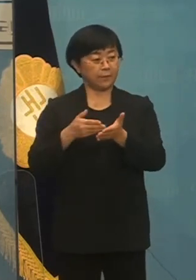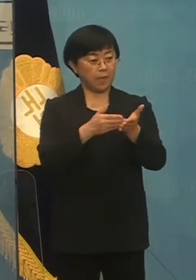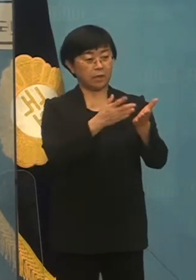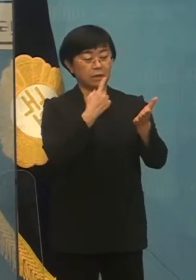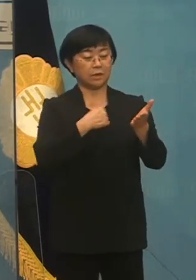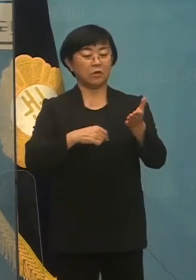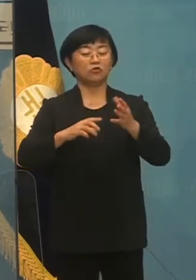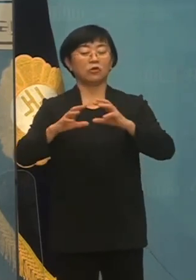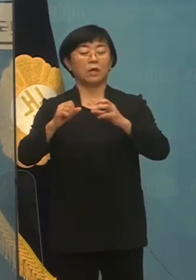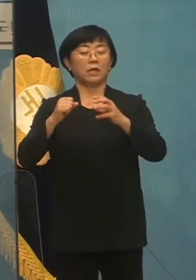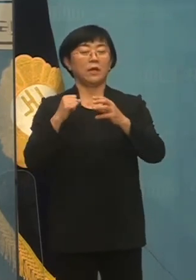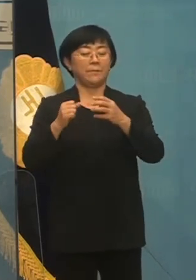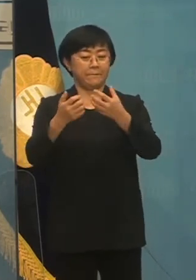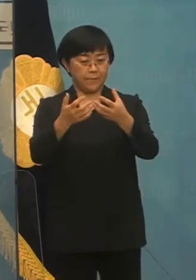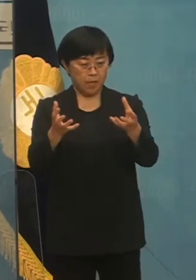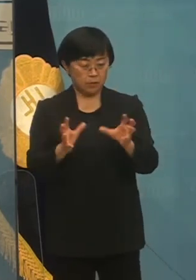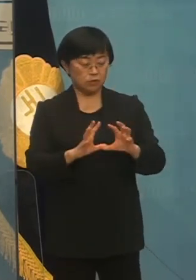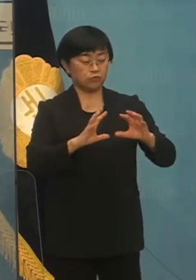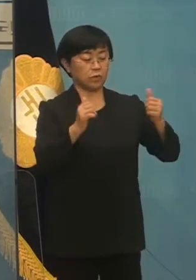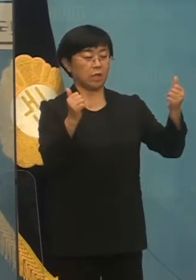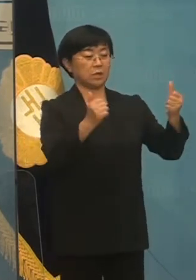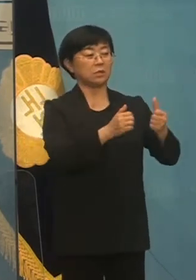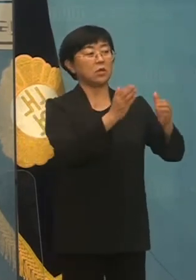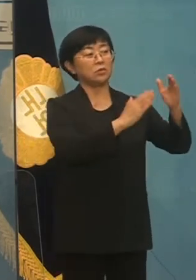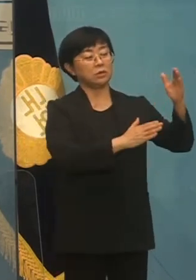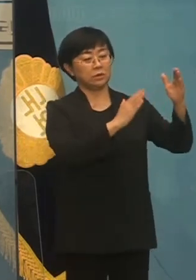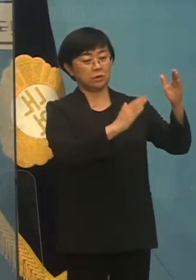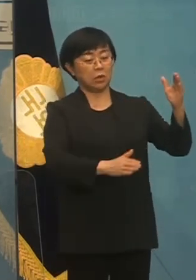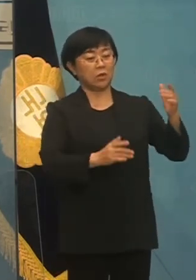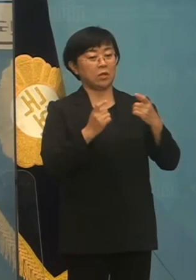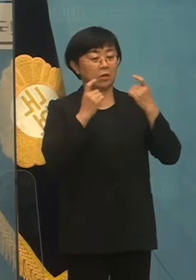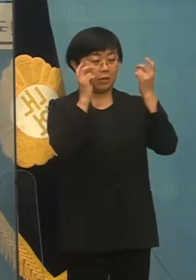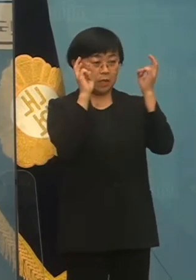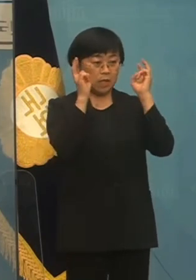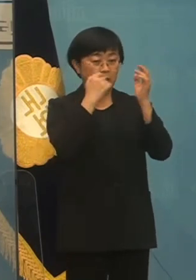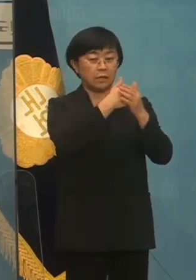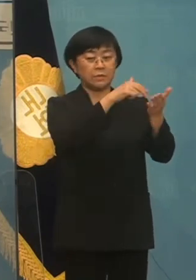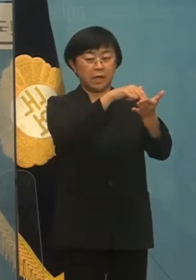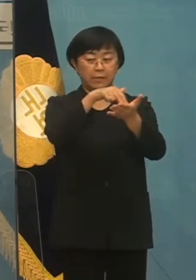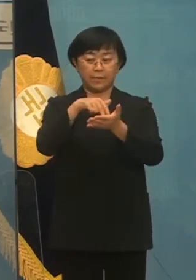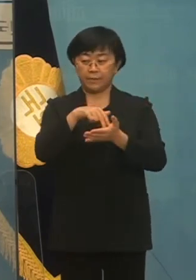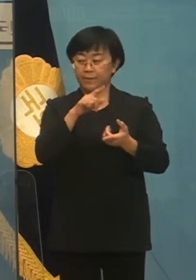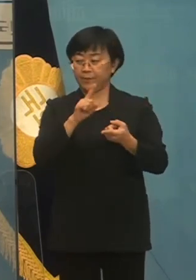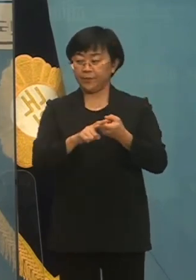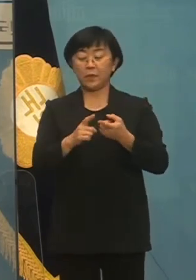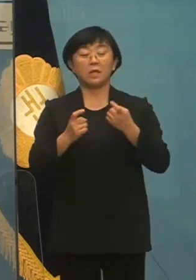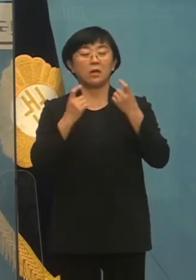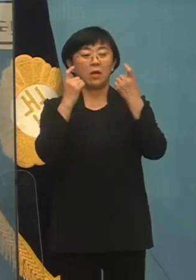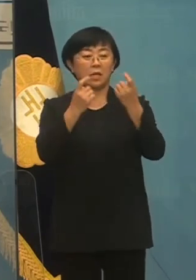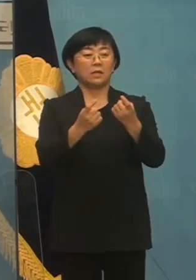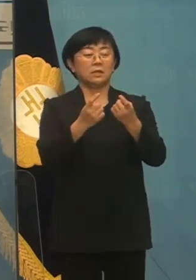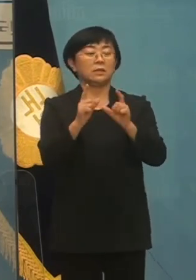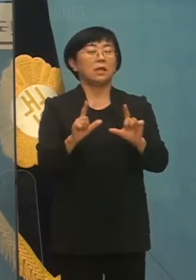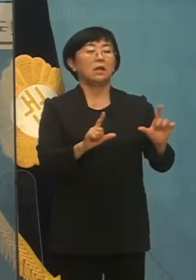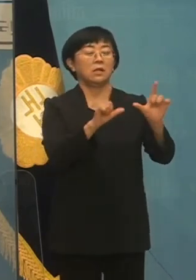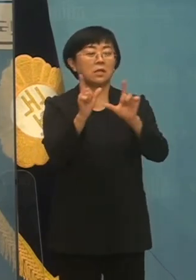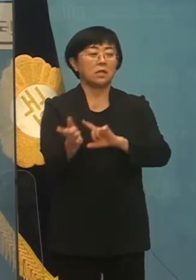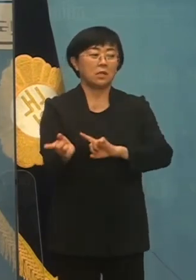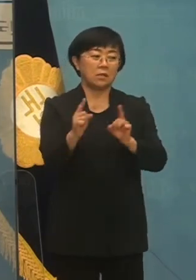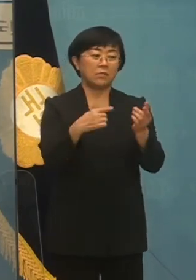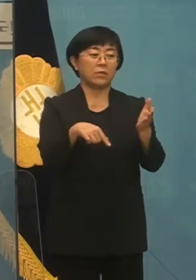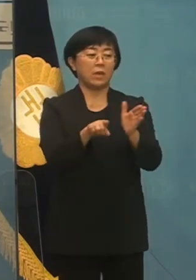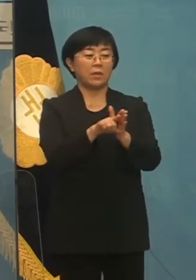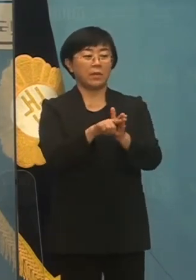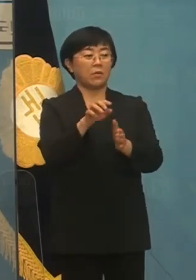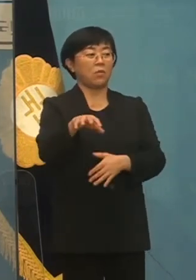당 차원에서도 국회에서 정식으로 여행업계가 처한 현실과 여행업 생존을 위한